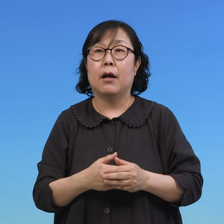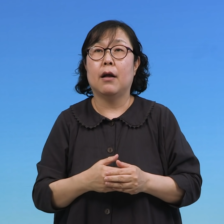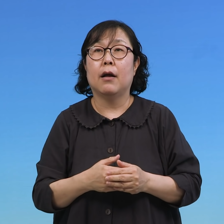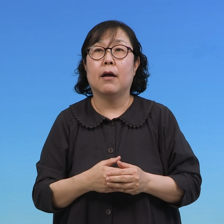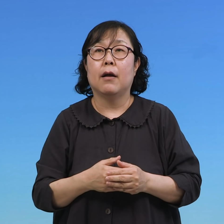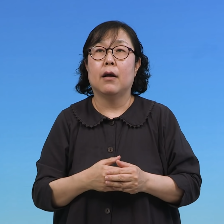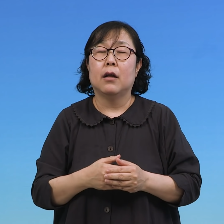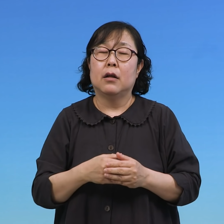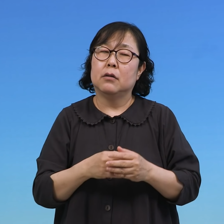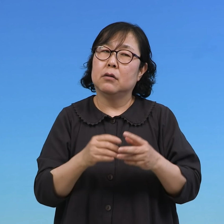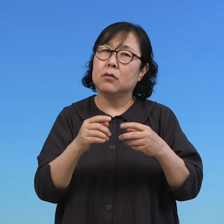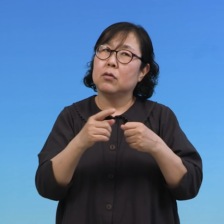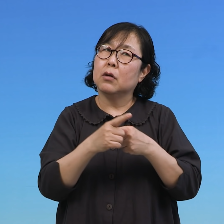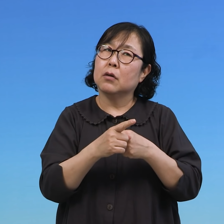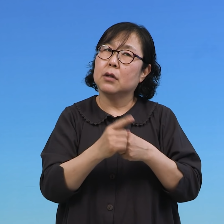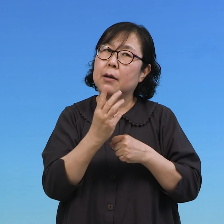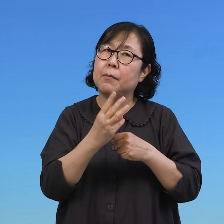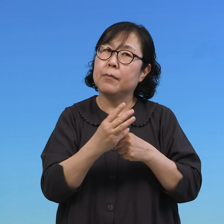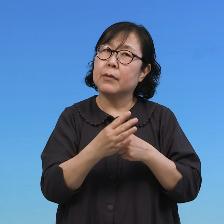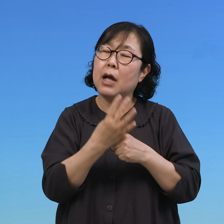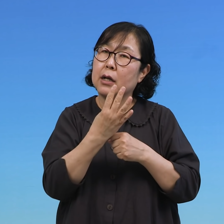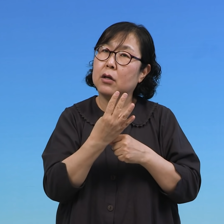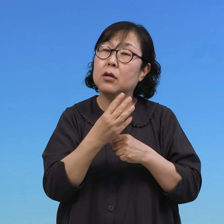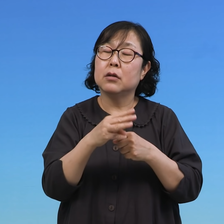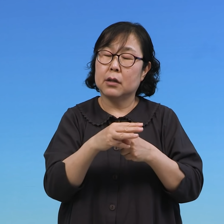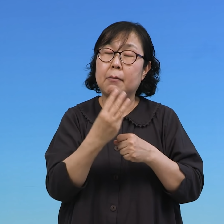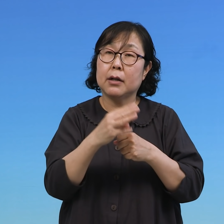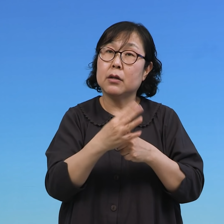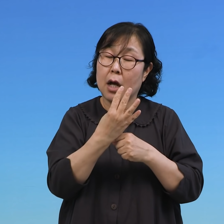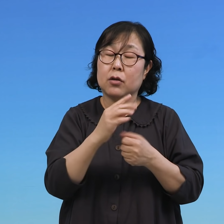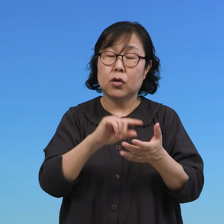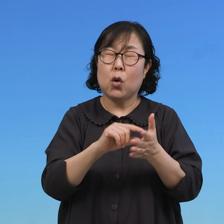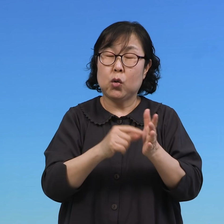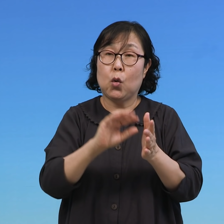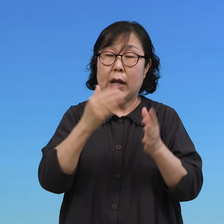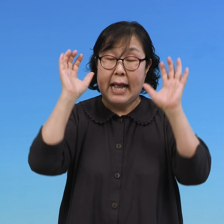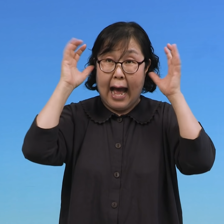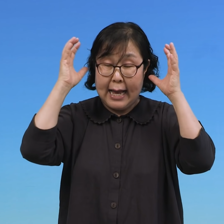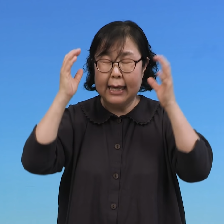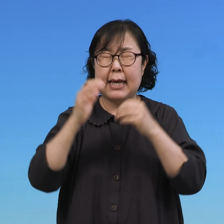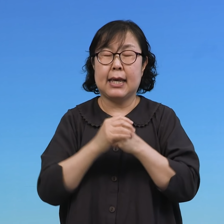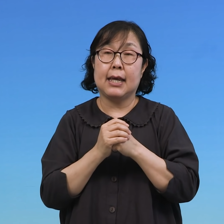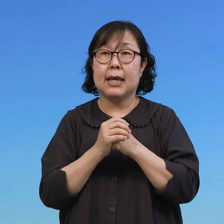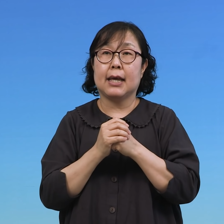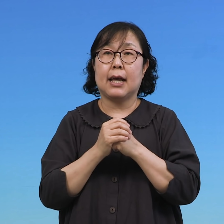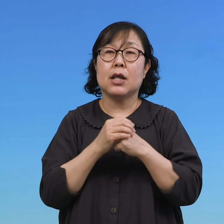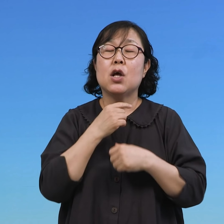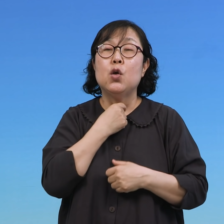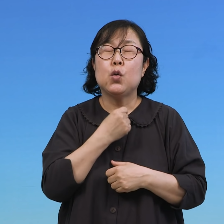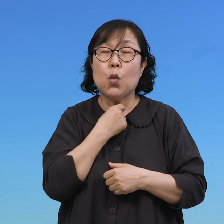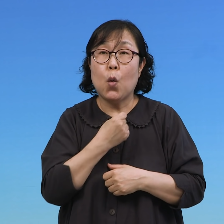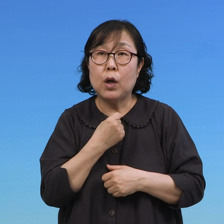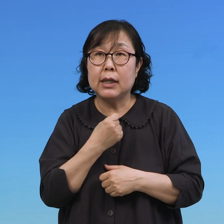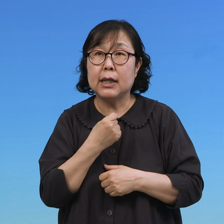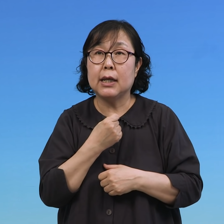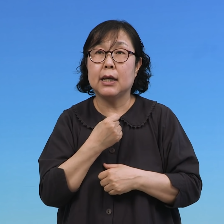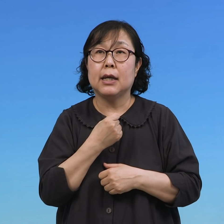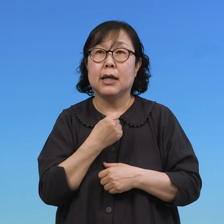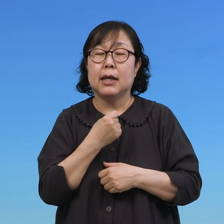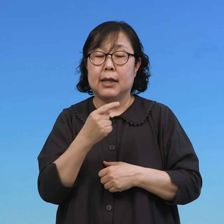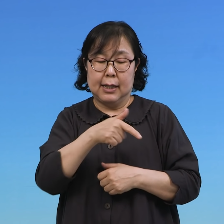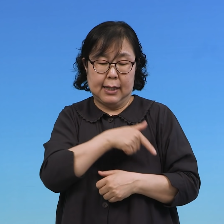보니까 뭐 이게 한 초등학교 한 3, 4학년쯤 됐을까요? 그렇게 떠돌던 그 어린아이의